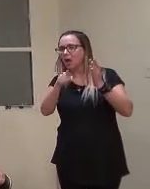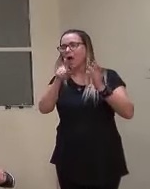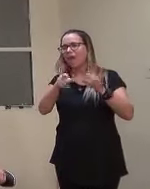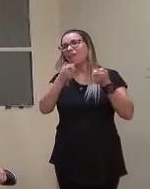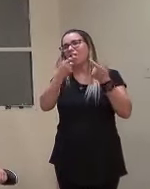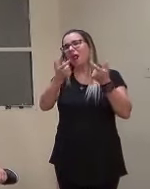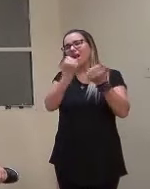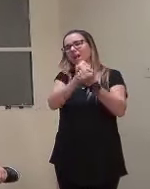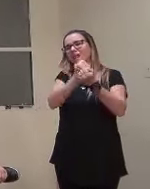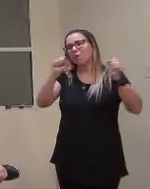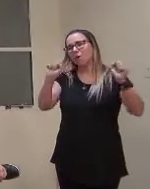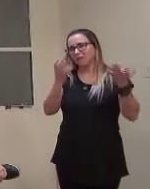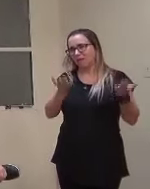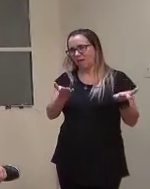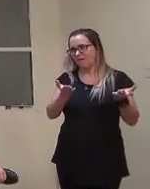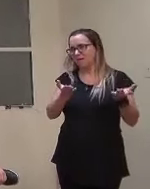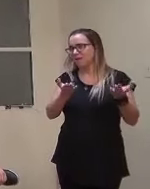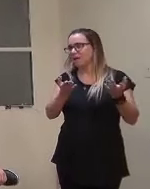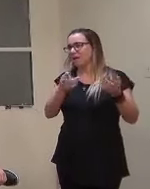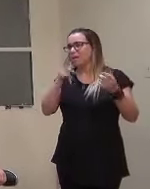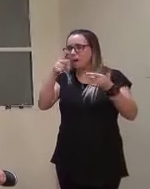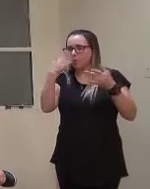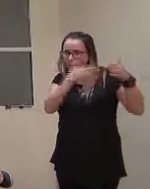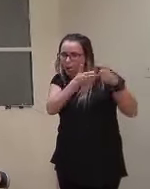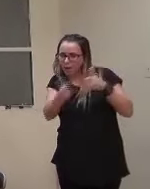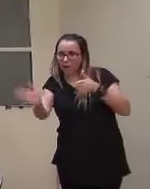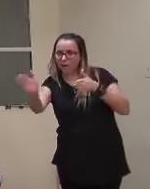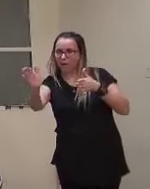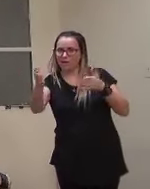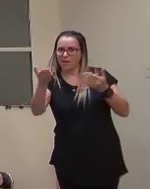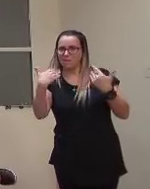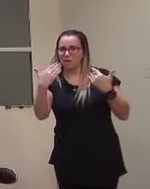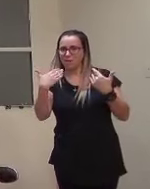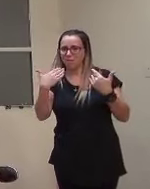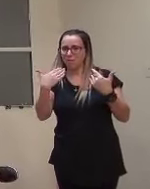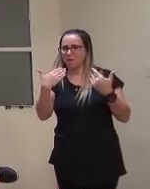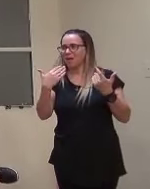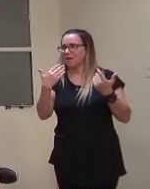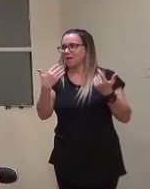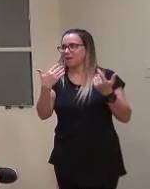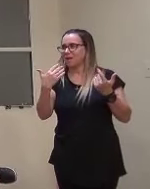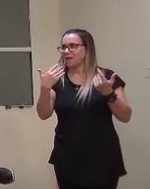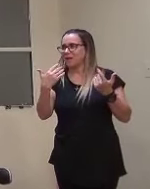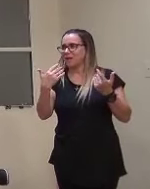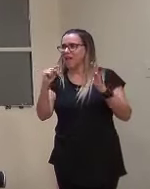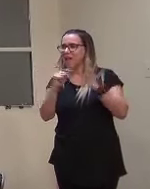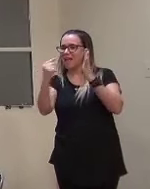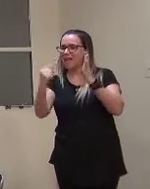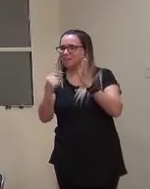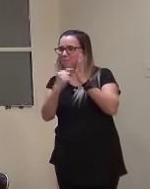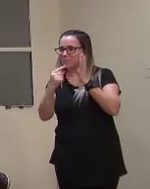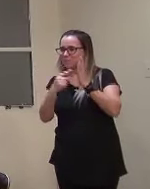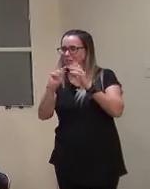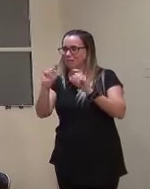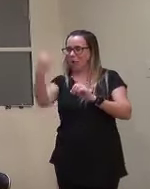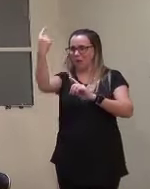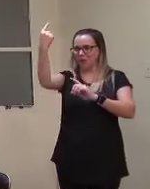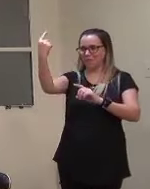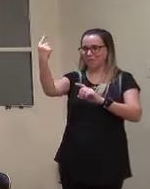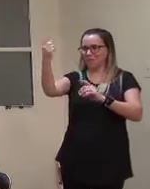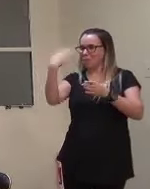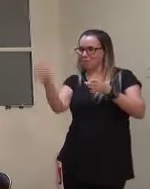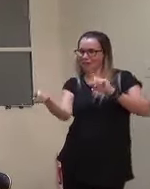intersticios esa grieta por donde nos podemos marcar en aquellos actos de excepcionalidad lo cual destacar